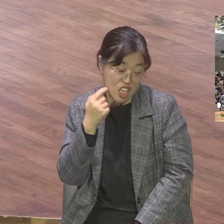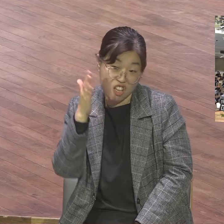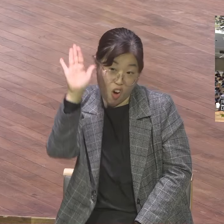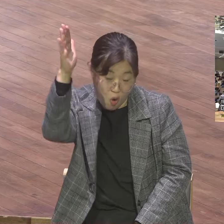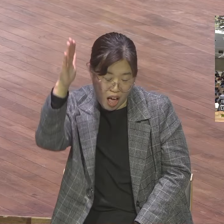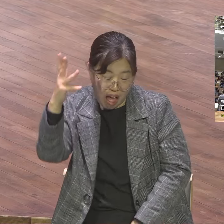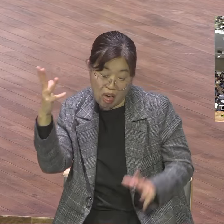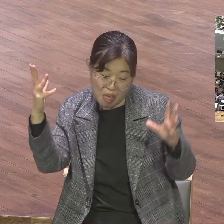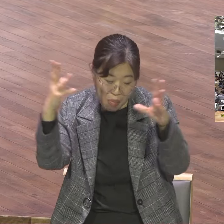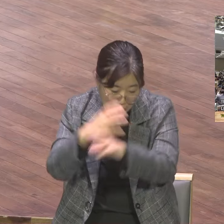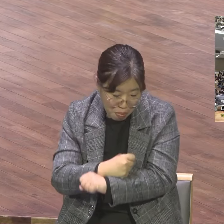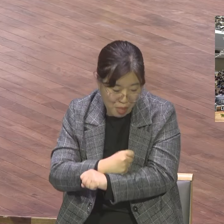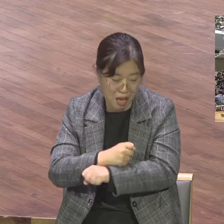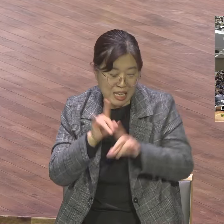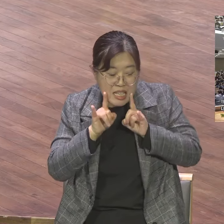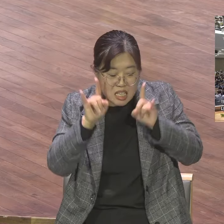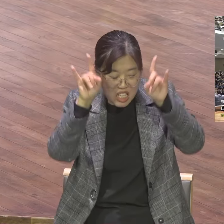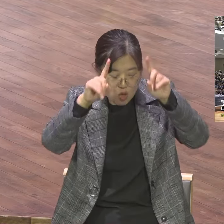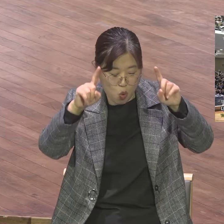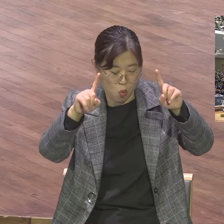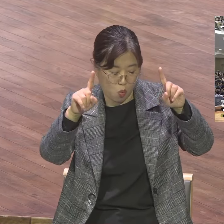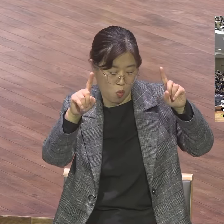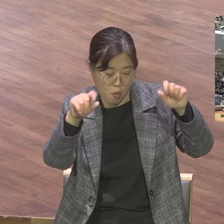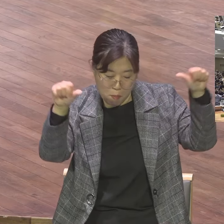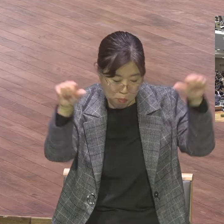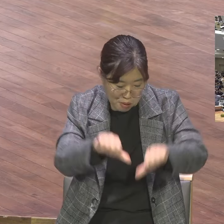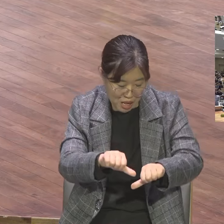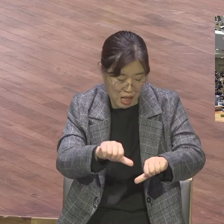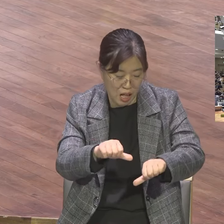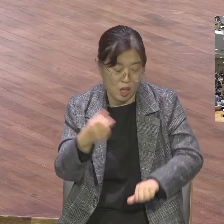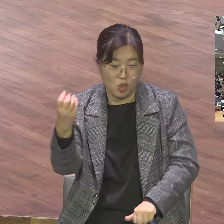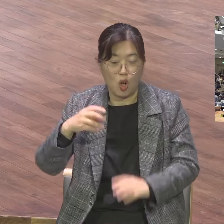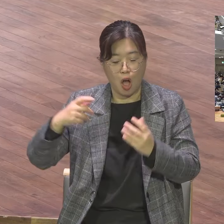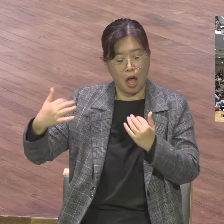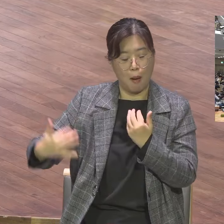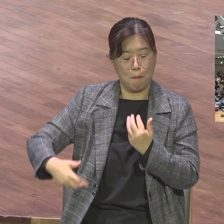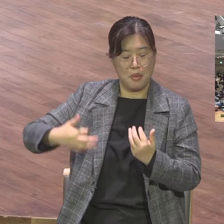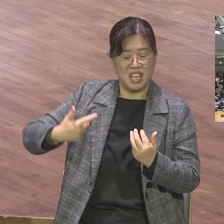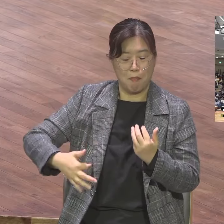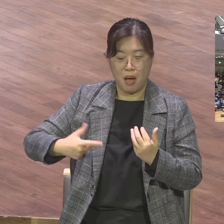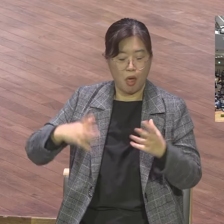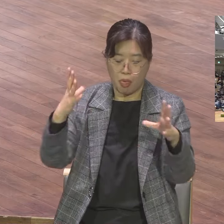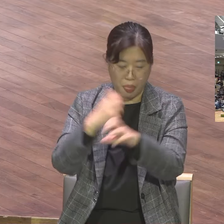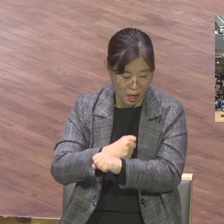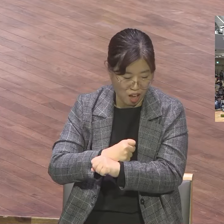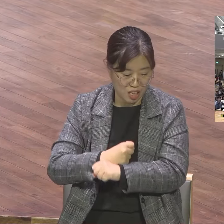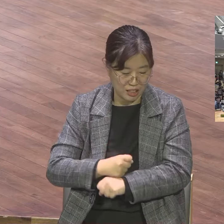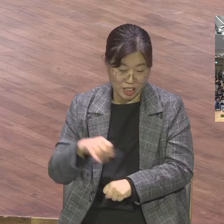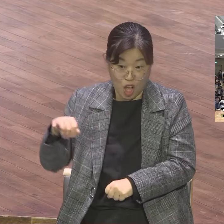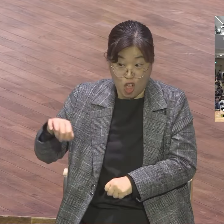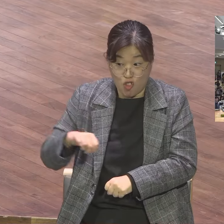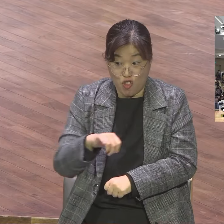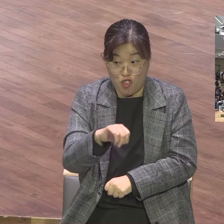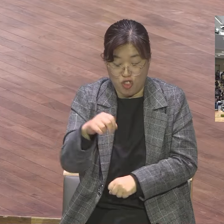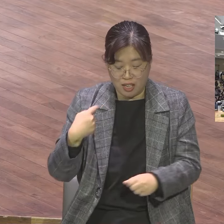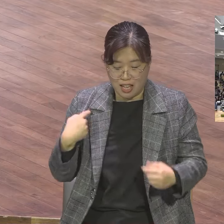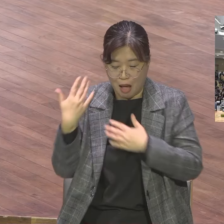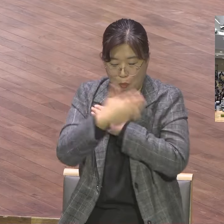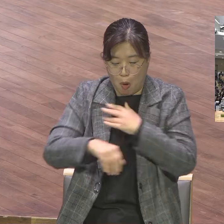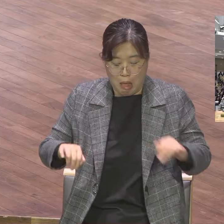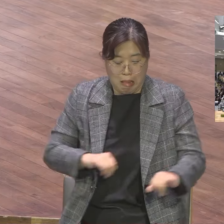지옥입니다. 너 비파 소리까지로다. 구더기가 너 아래에